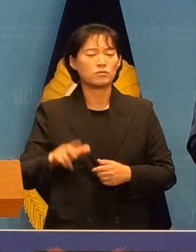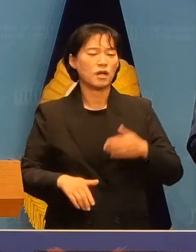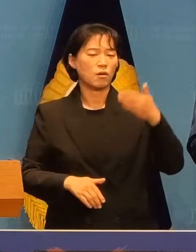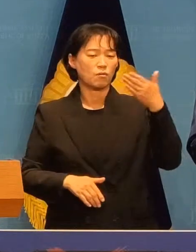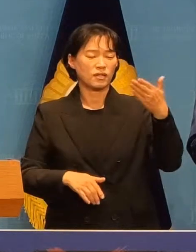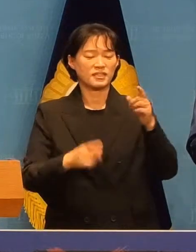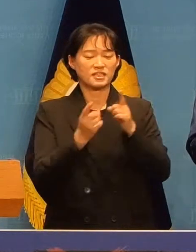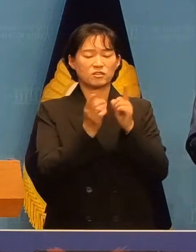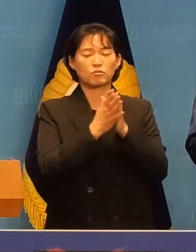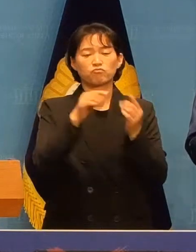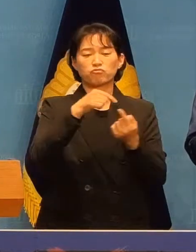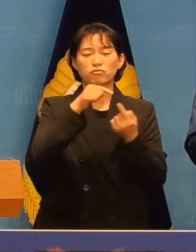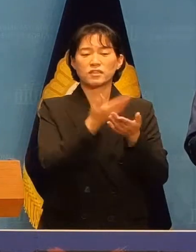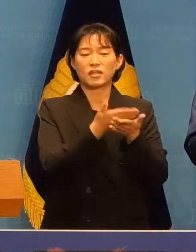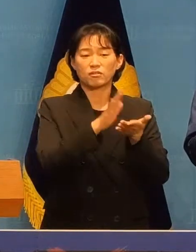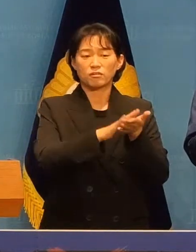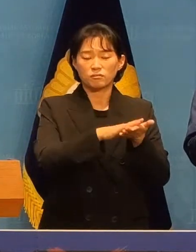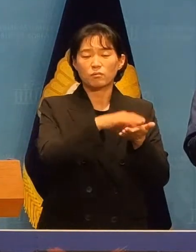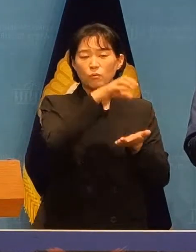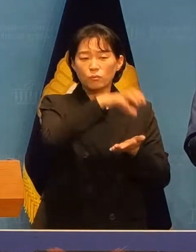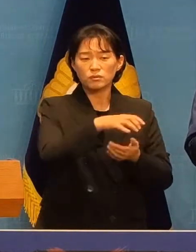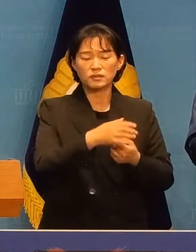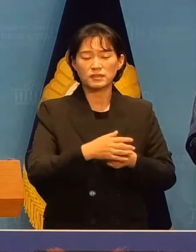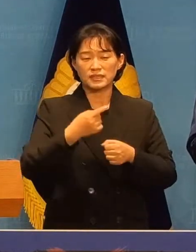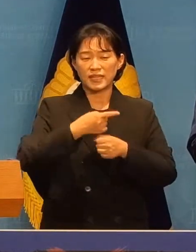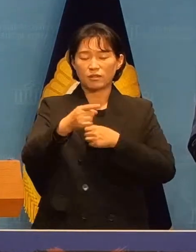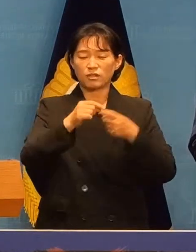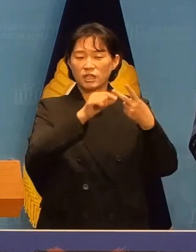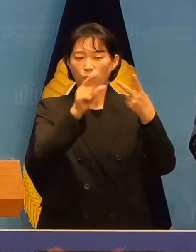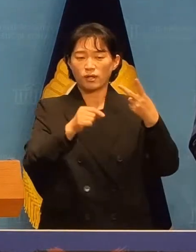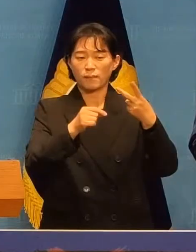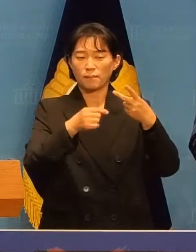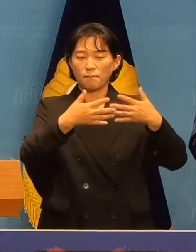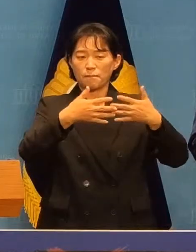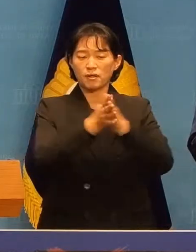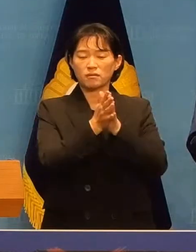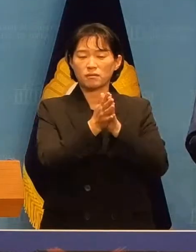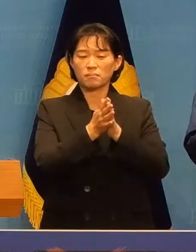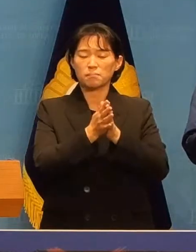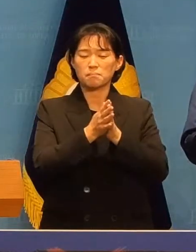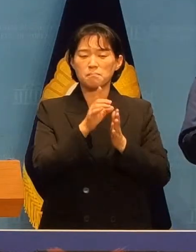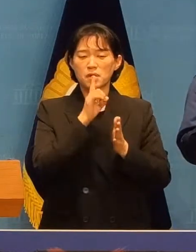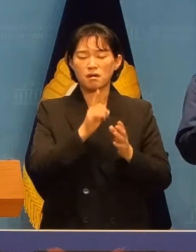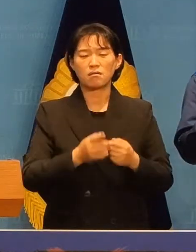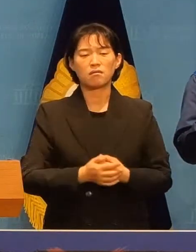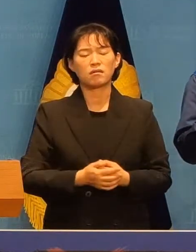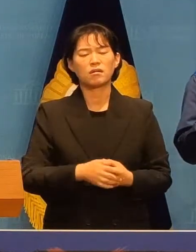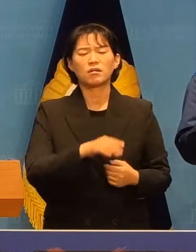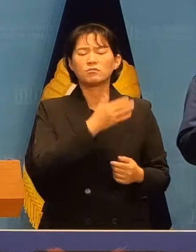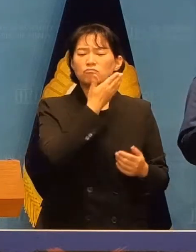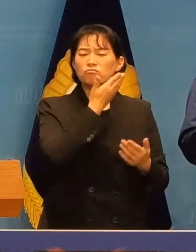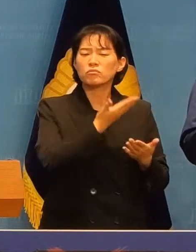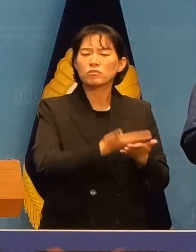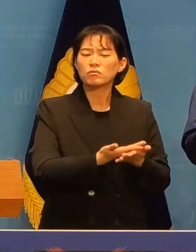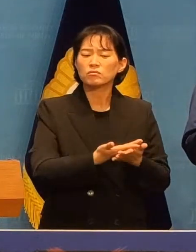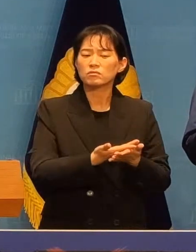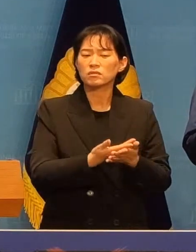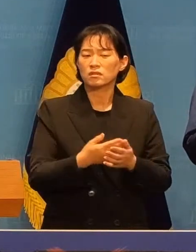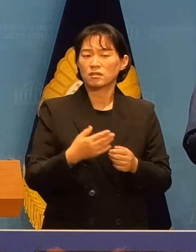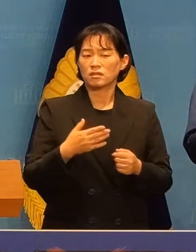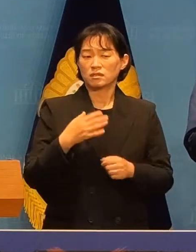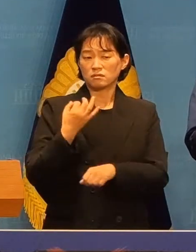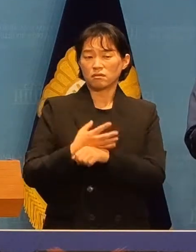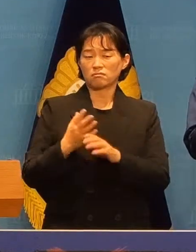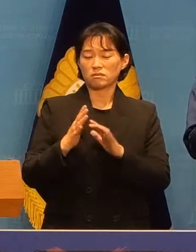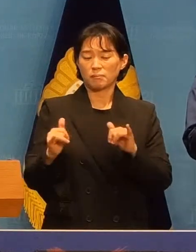직영정비센터를 내년 2월에 폐쇄하겠다고 지금 발표했습니다. 제일 중요한 것은 이미 소비자의 약속을 저버리는